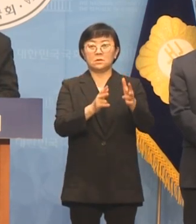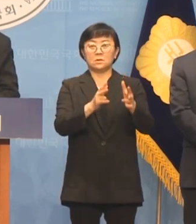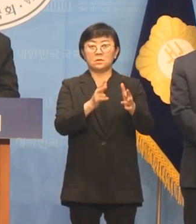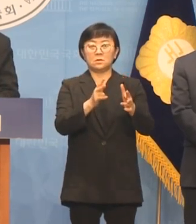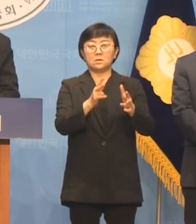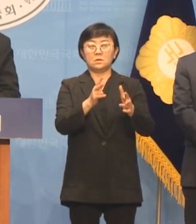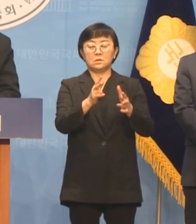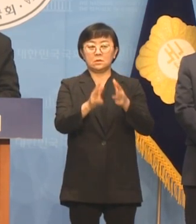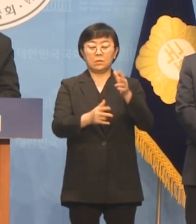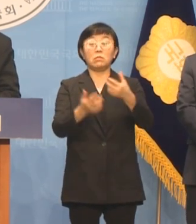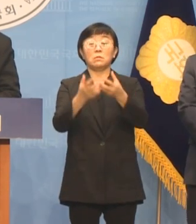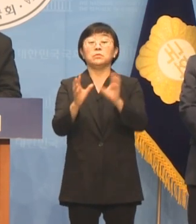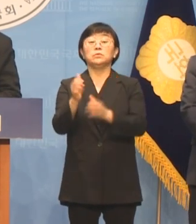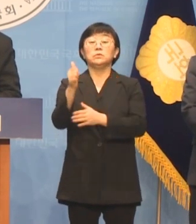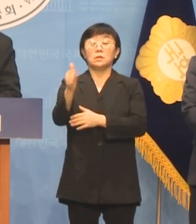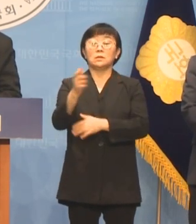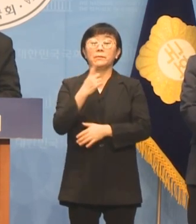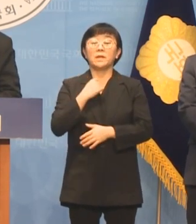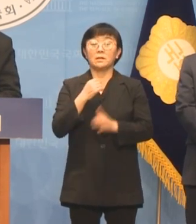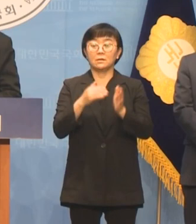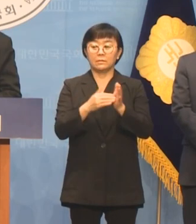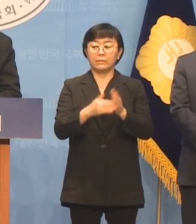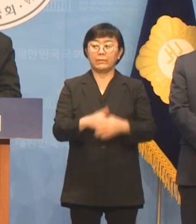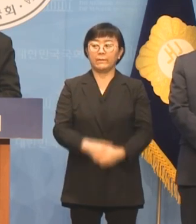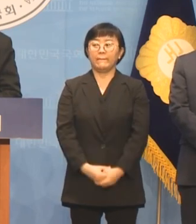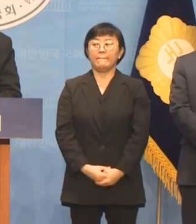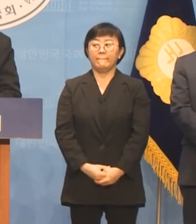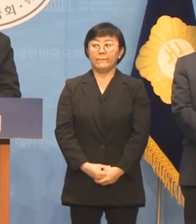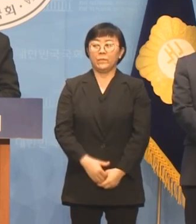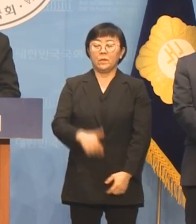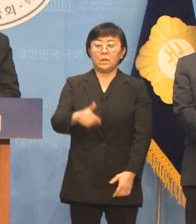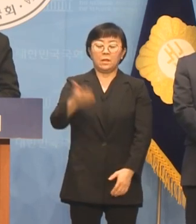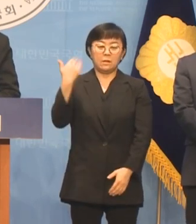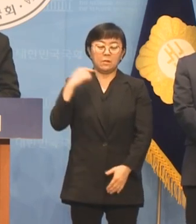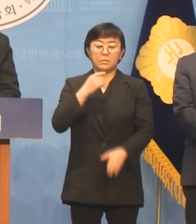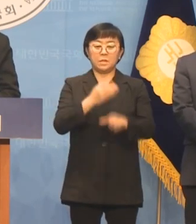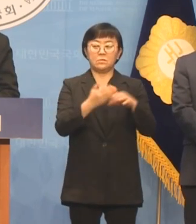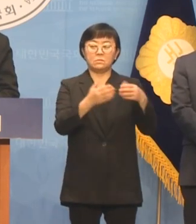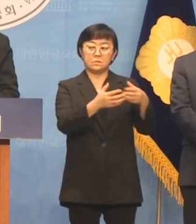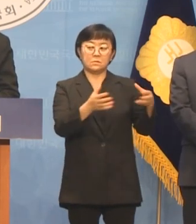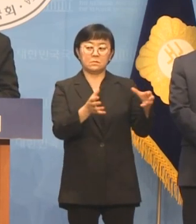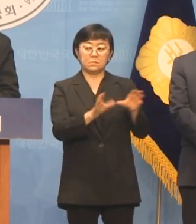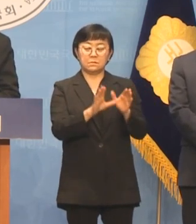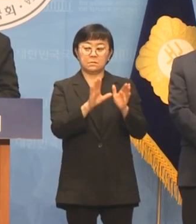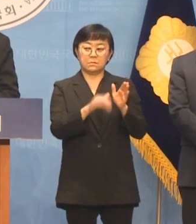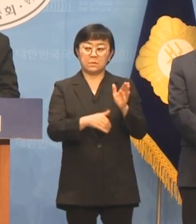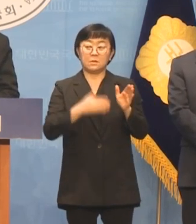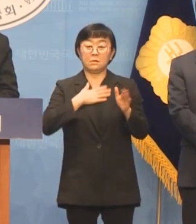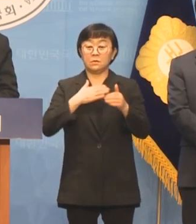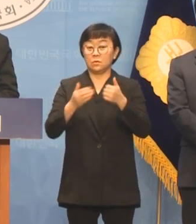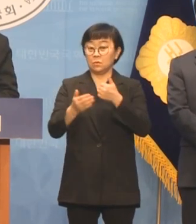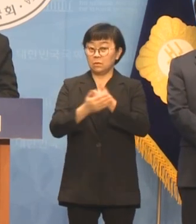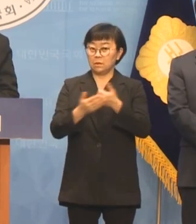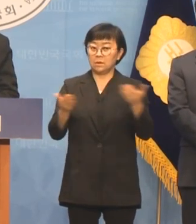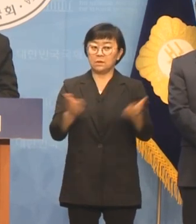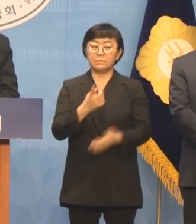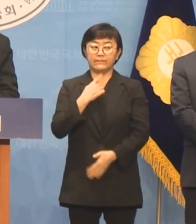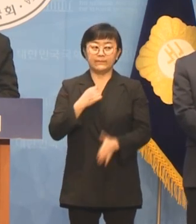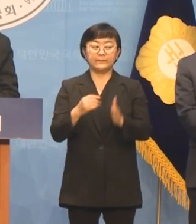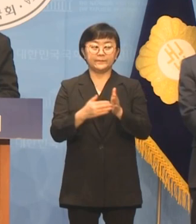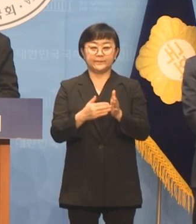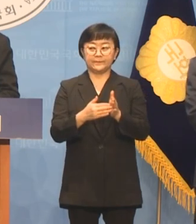여성산업부장을 지낸 기록의 보유자이기도 합니다. 구민주당 시절에 저를 도와서 일을 하신